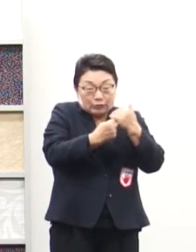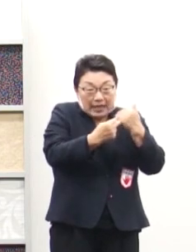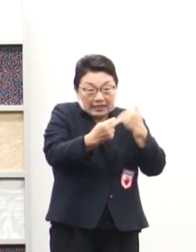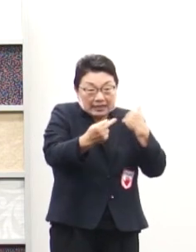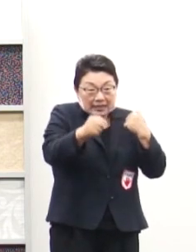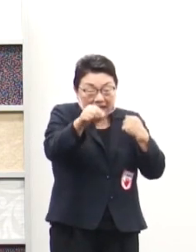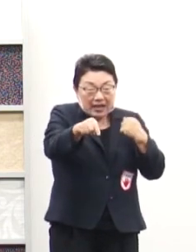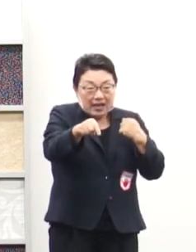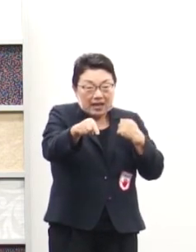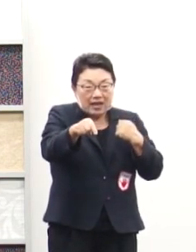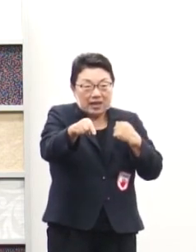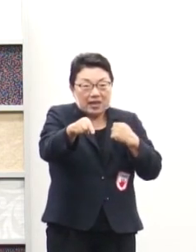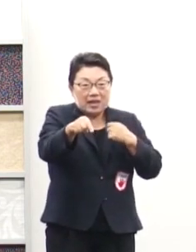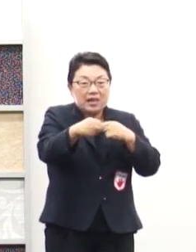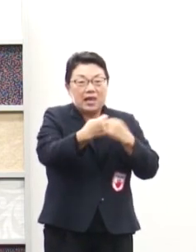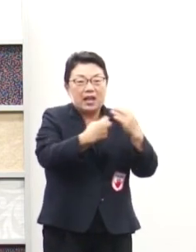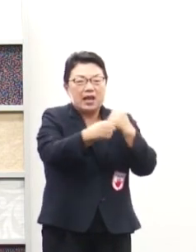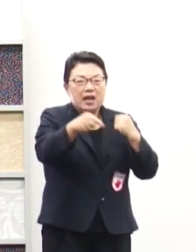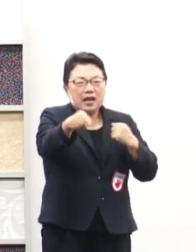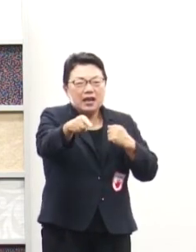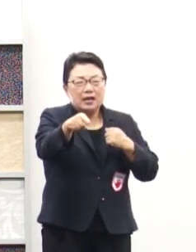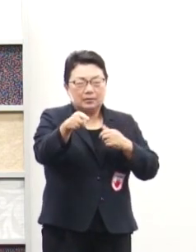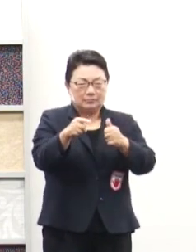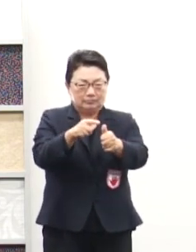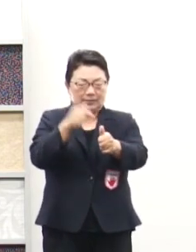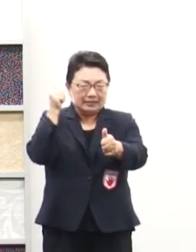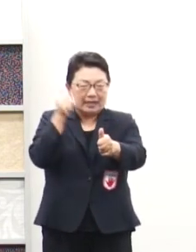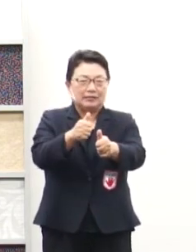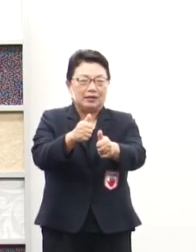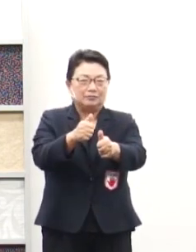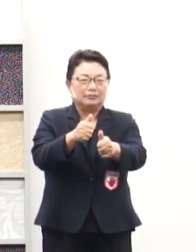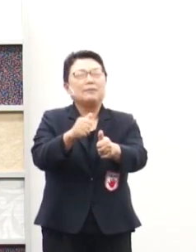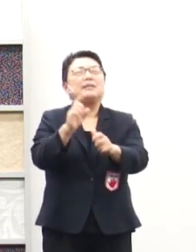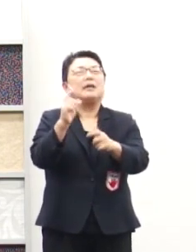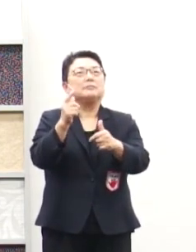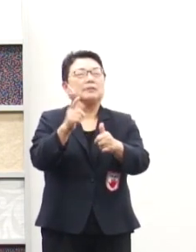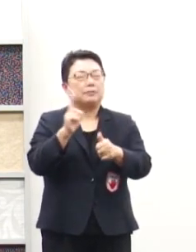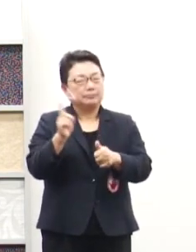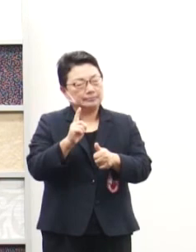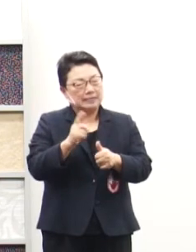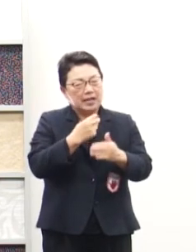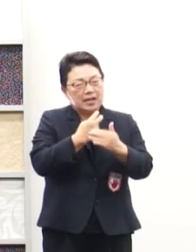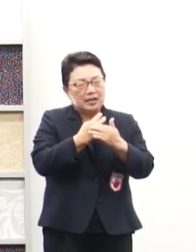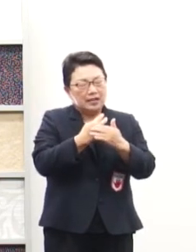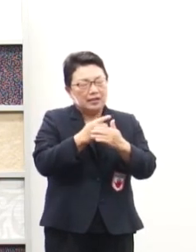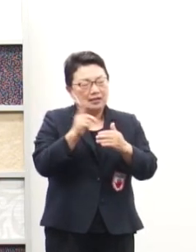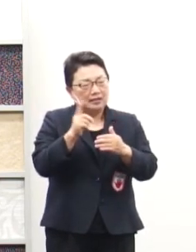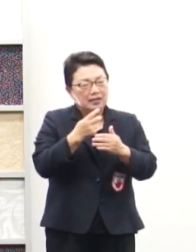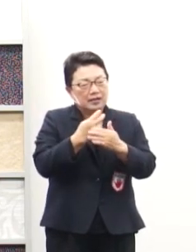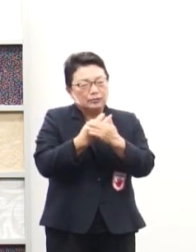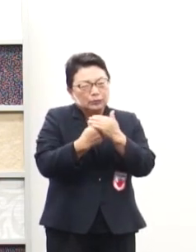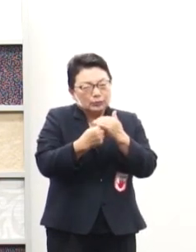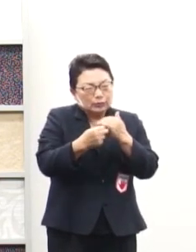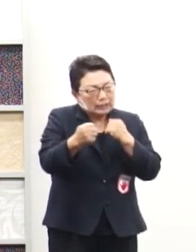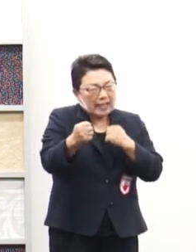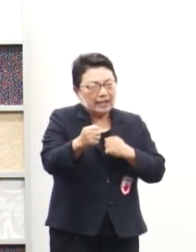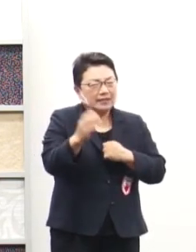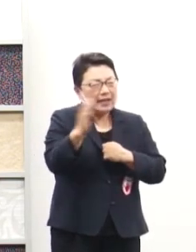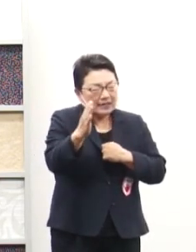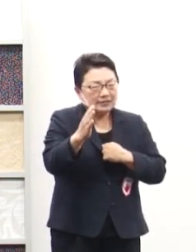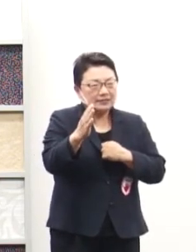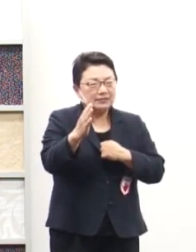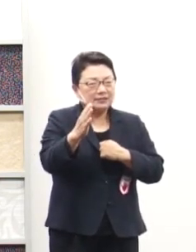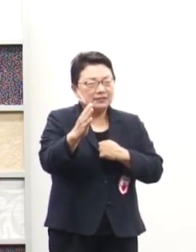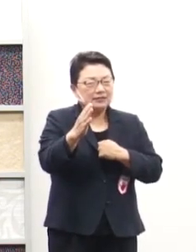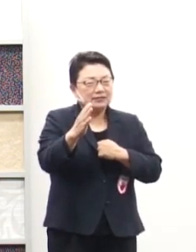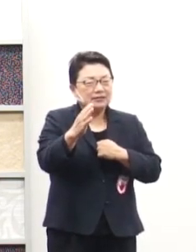抜け出したがゆえにそのけしからんっていう話ではなくて、なるべく外に出なくてもいい